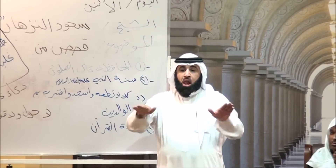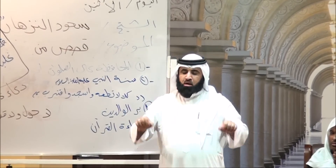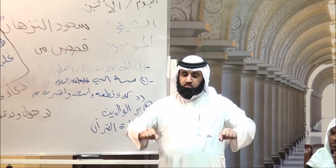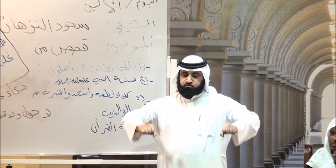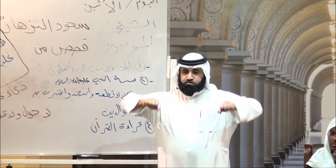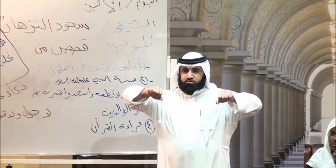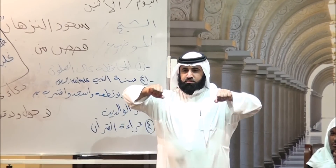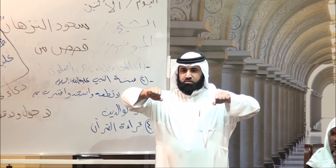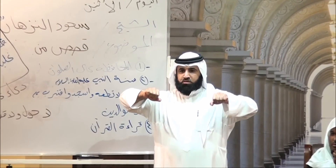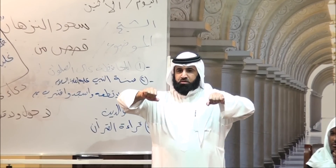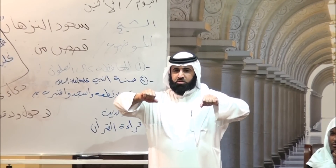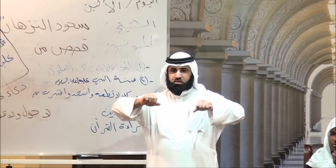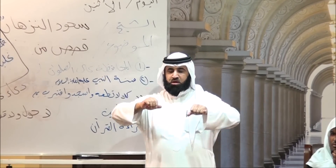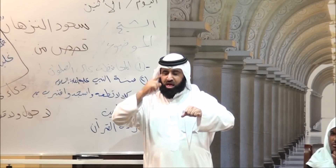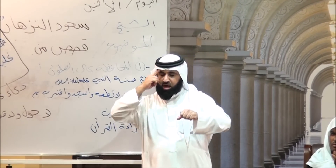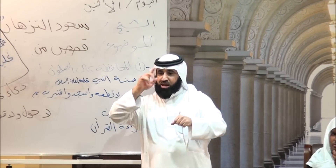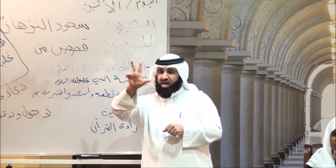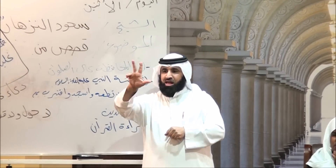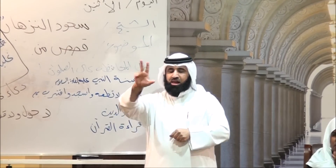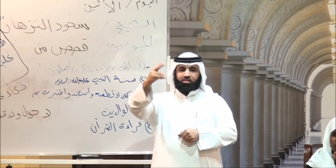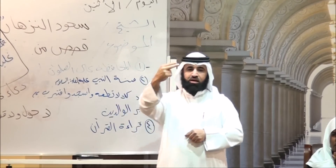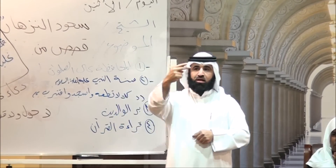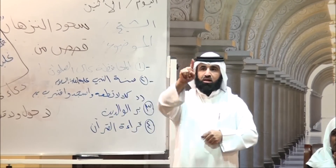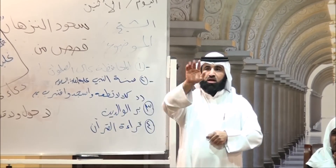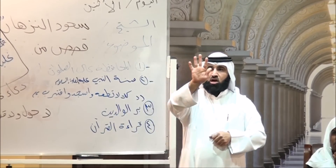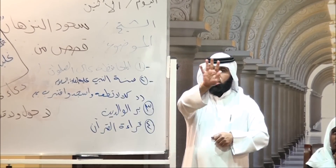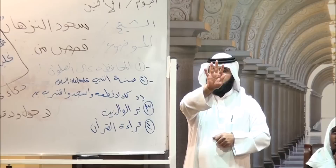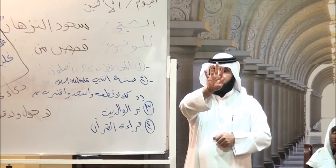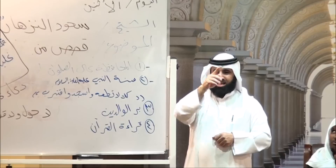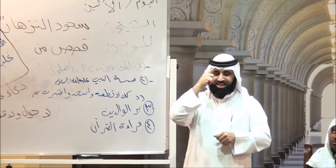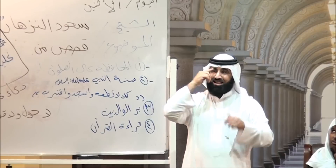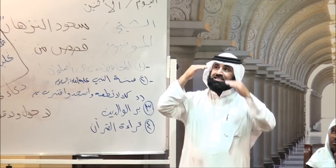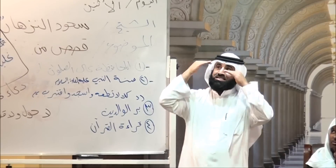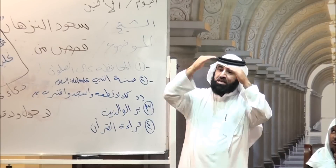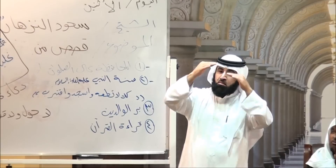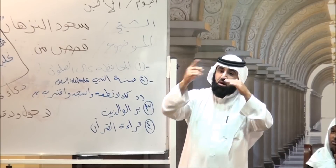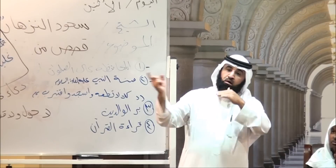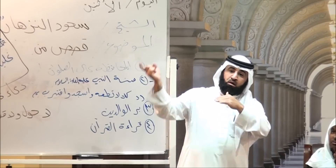والعرش أكبر من السماوات والأرض.